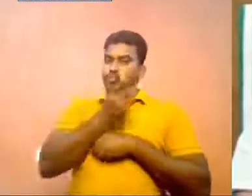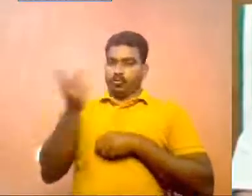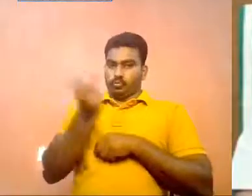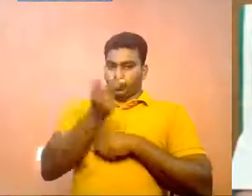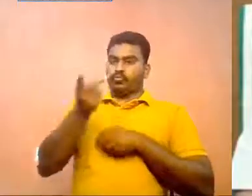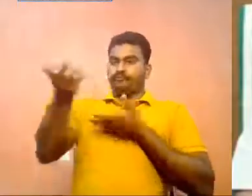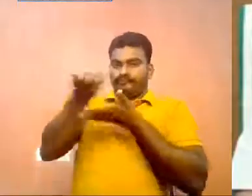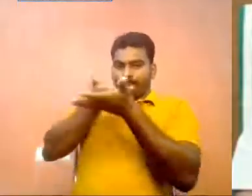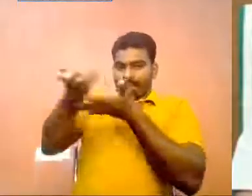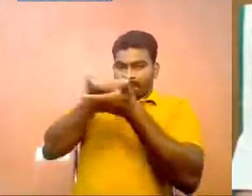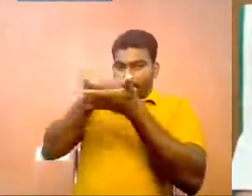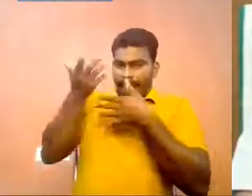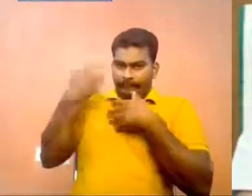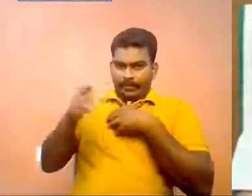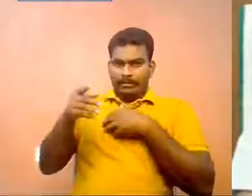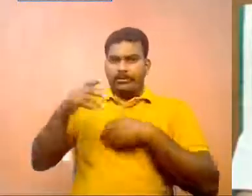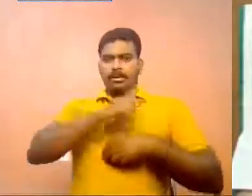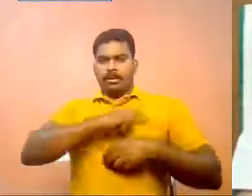മണ്ണ് മാറ്റാമെന്ന്